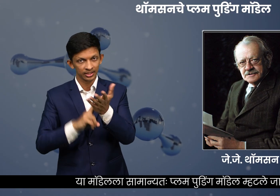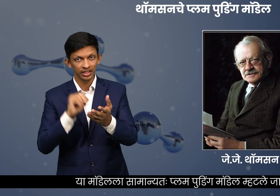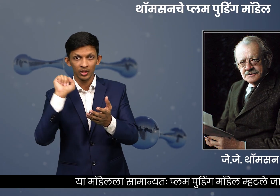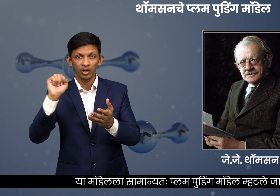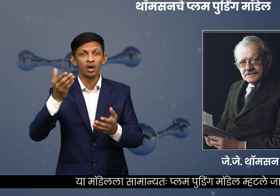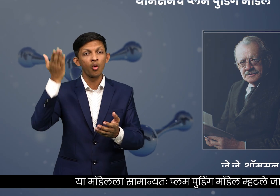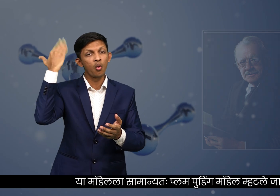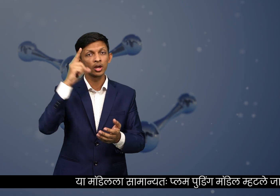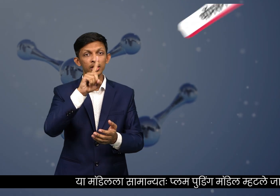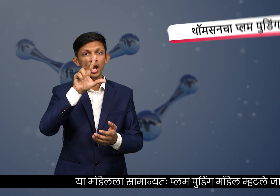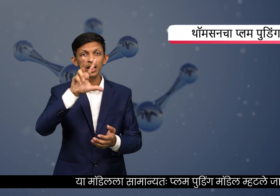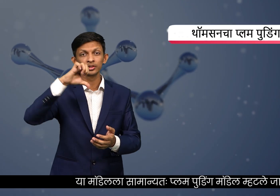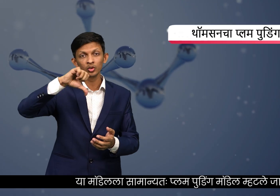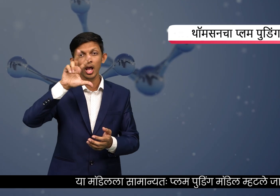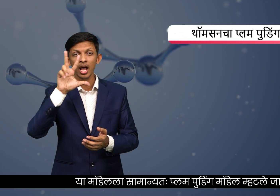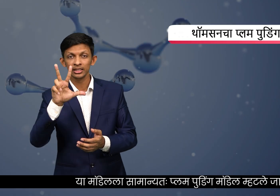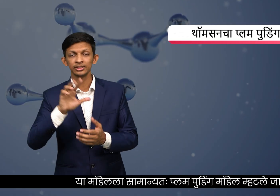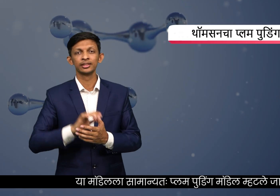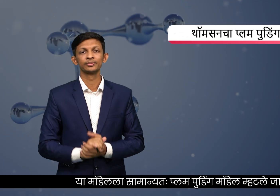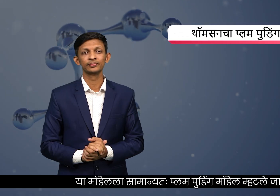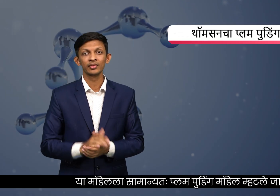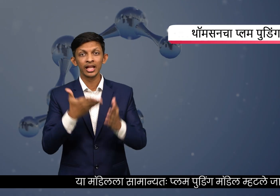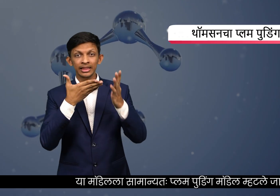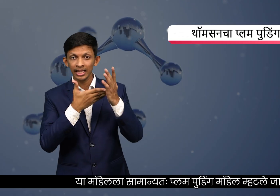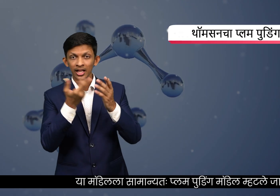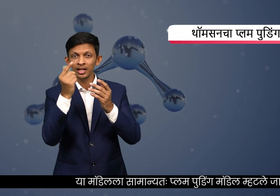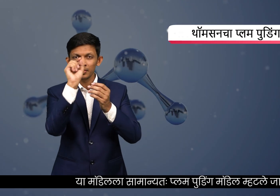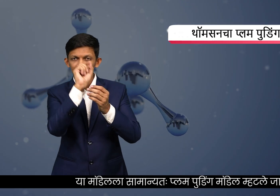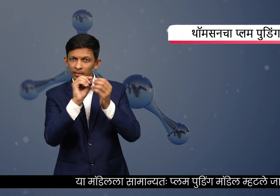सामान्यतः प्लम पुडिंग मॉडेल म्हटले जाते. असे